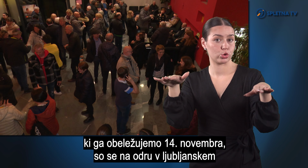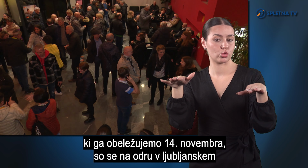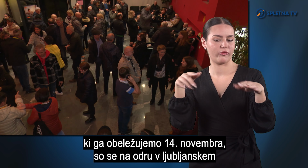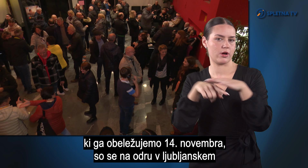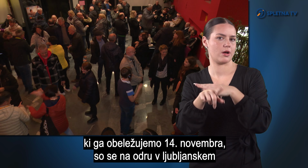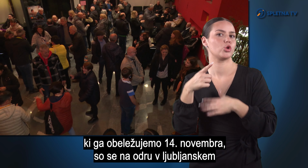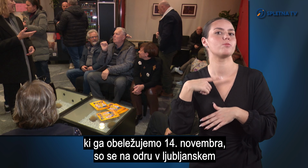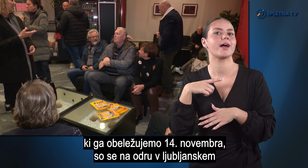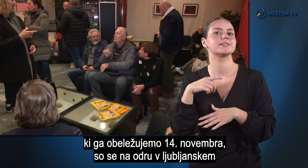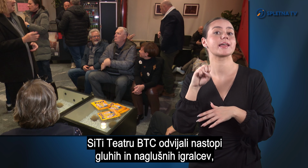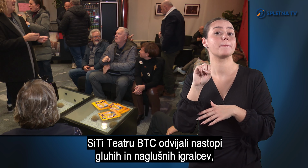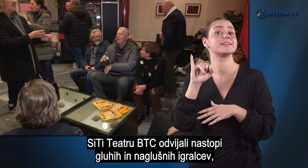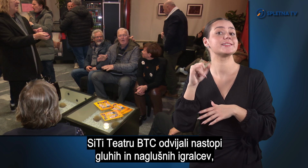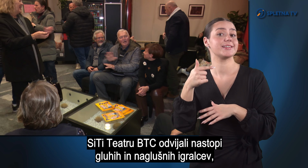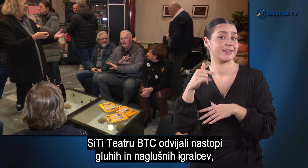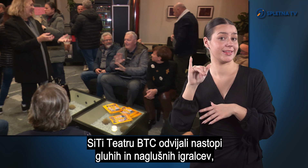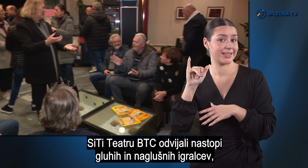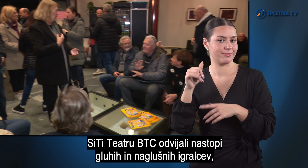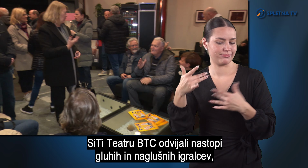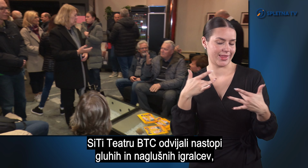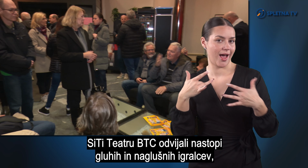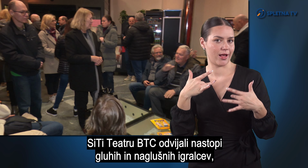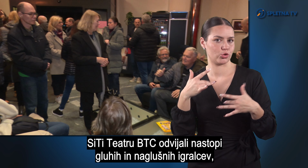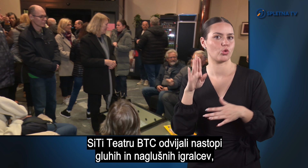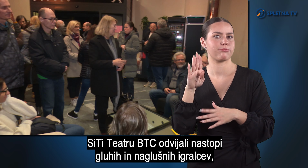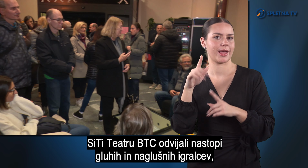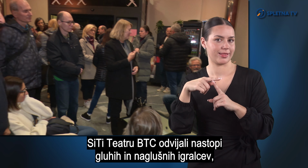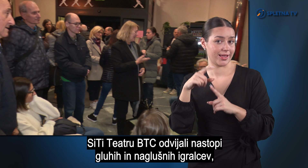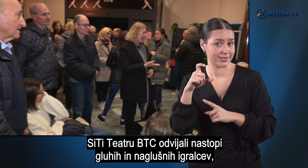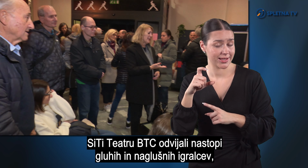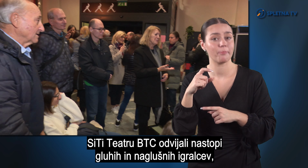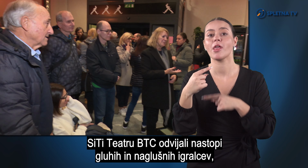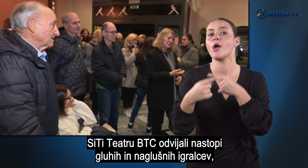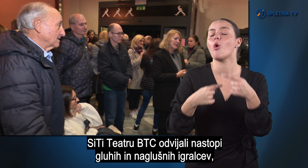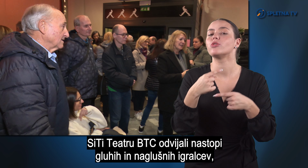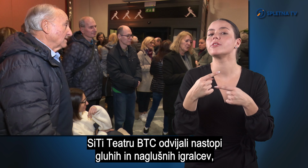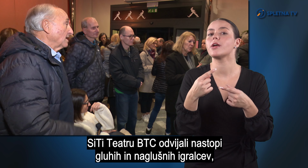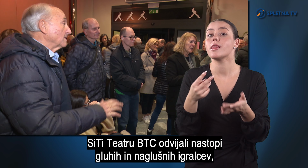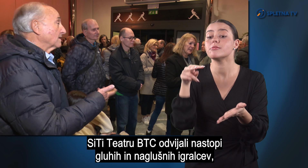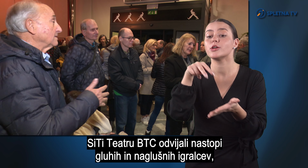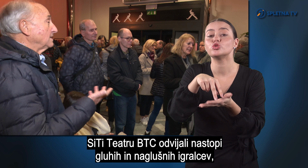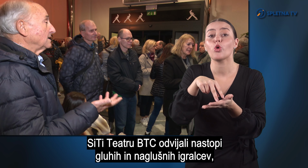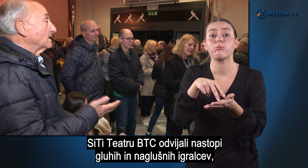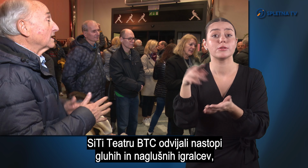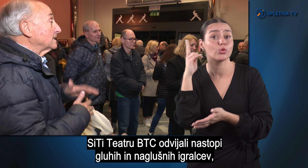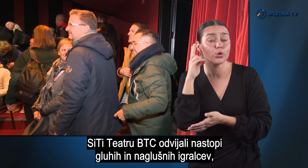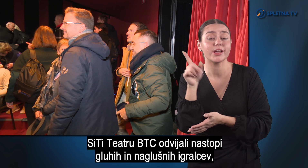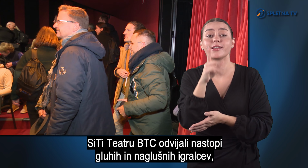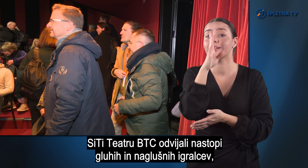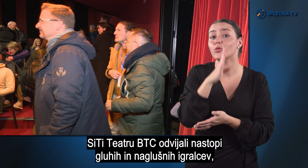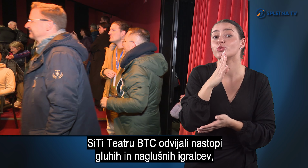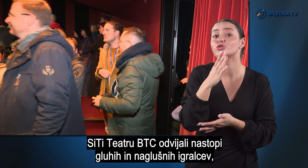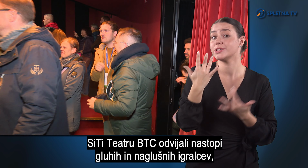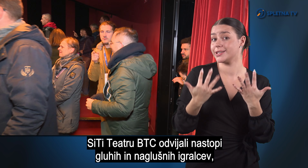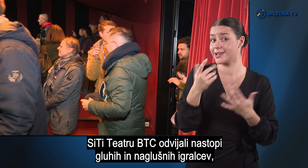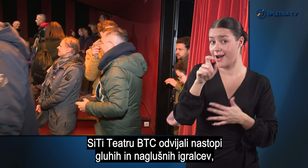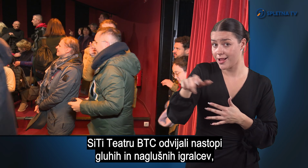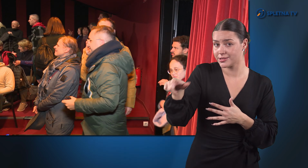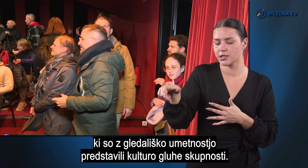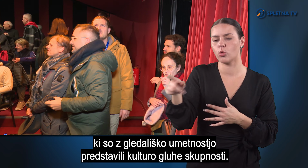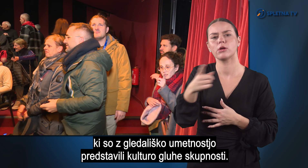na odru v ljubljanskem SiTi Teatru BTC odvijali nastopi gluhih in naglušnih igralcev, ki so